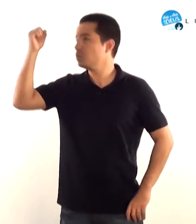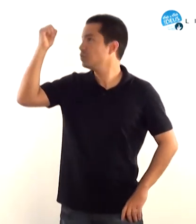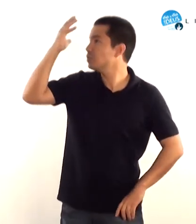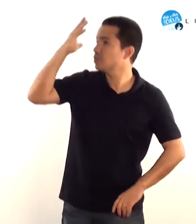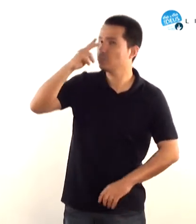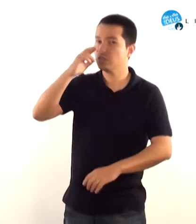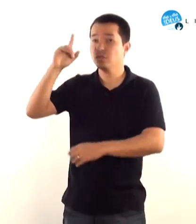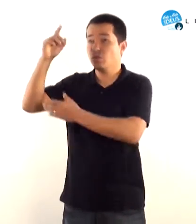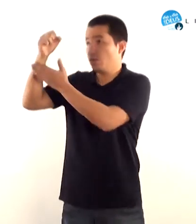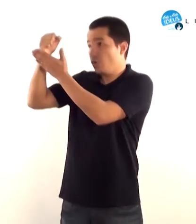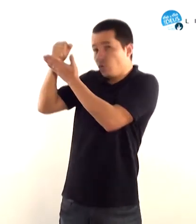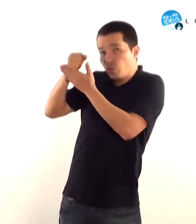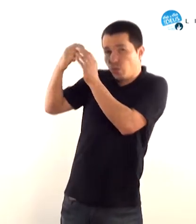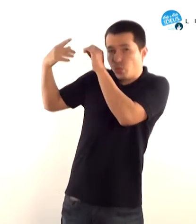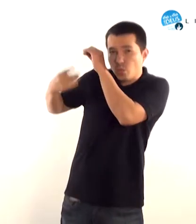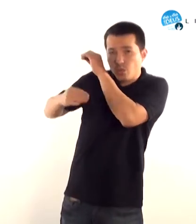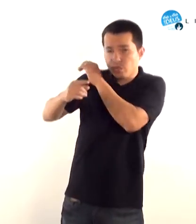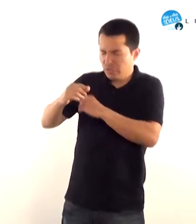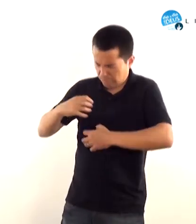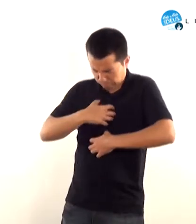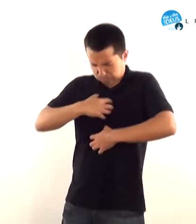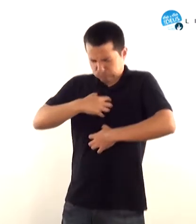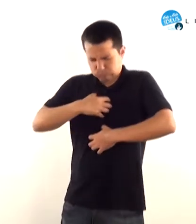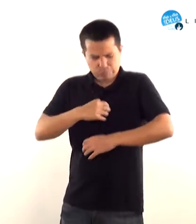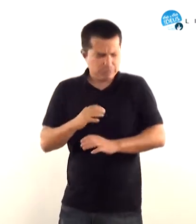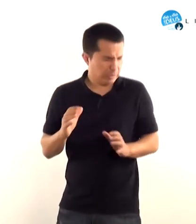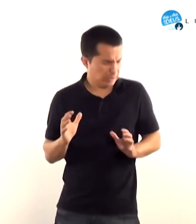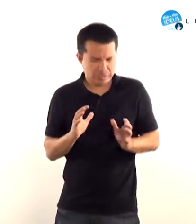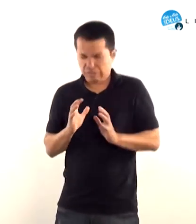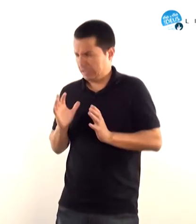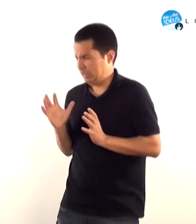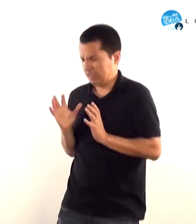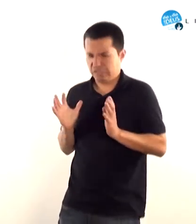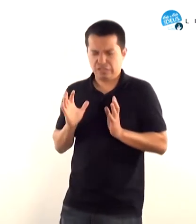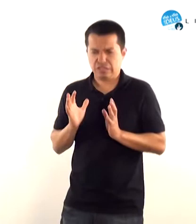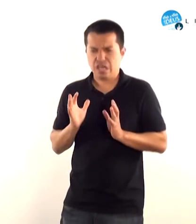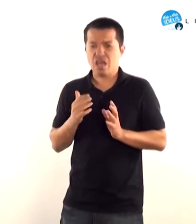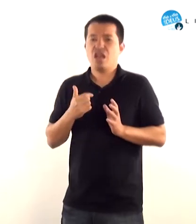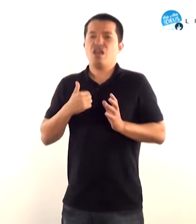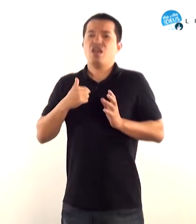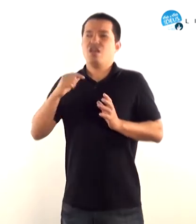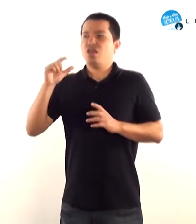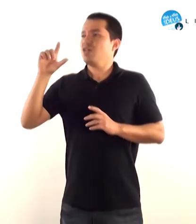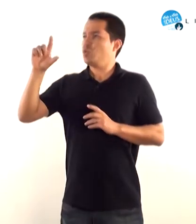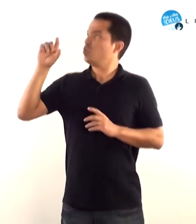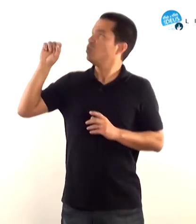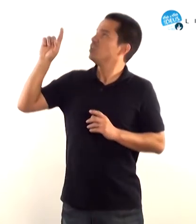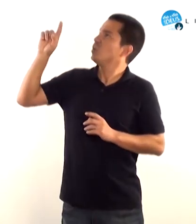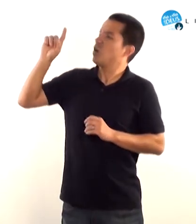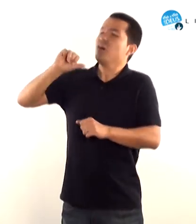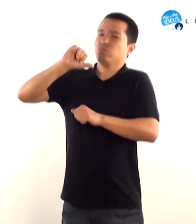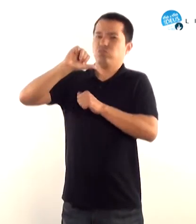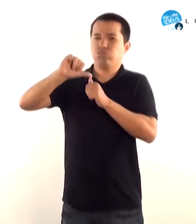foi livramento de Deus. E Deus diz, agora filho, eu estou te dando a oportunidade de você tomar suas